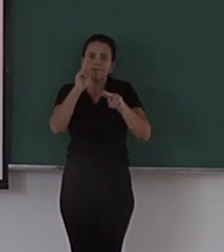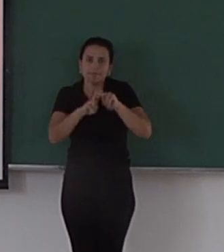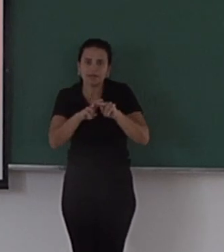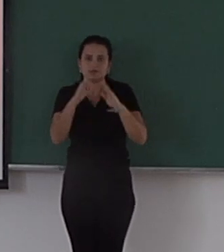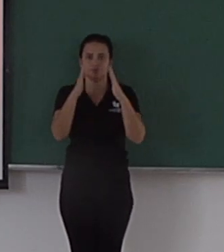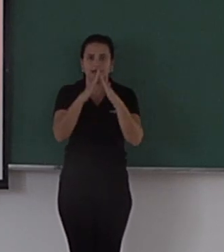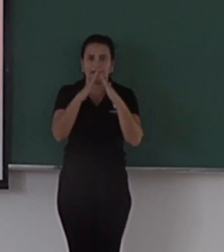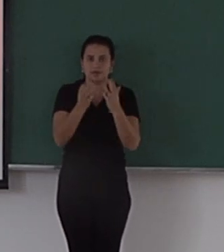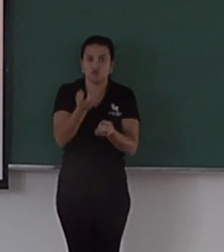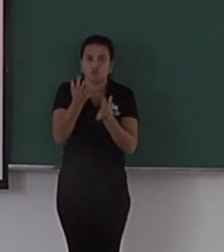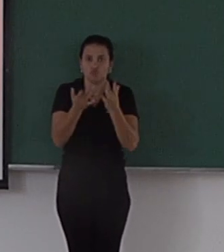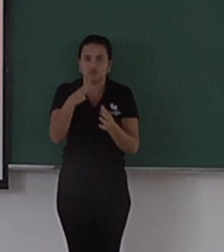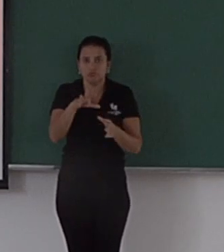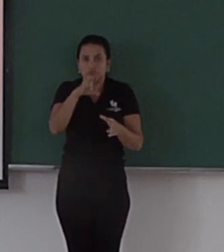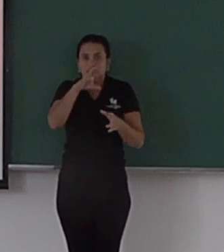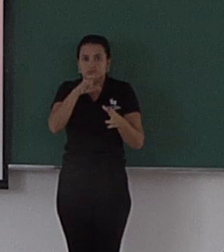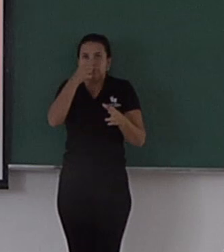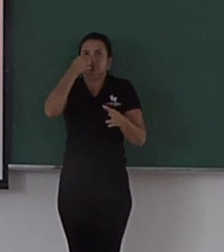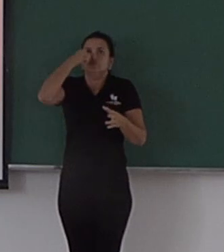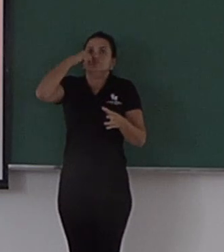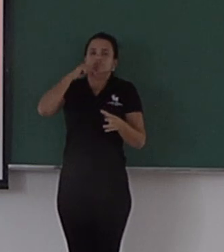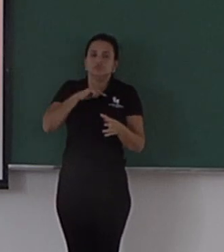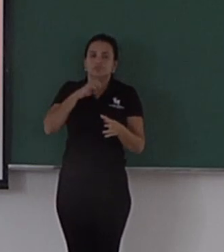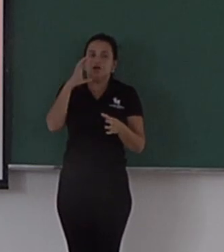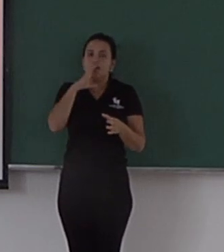respira aquele ar superaquecido, ele queima as vias respiratórias.